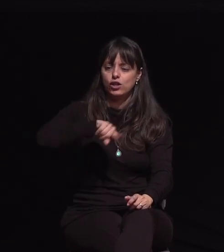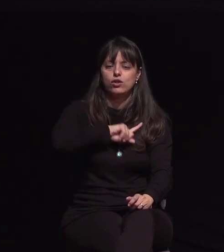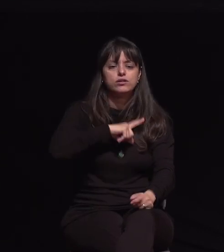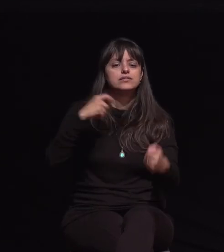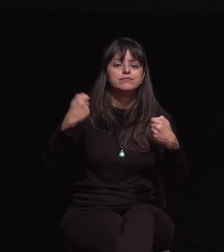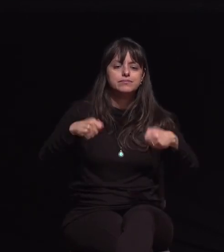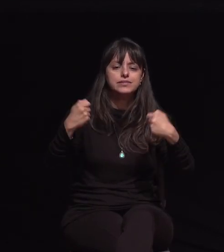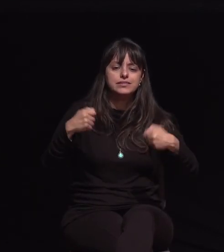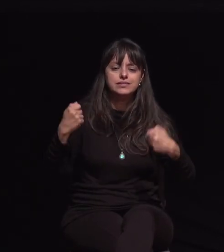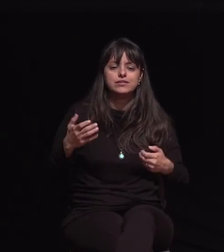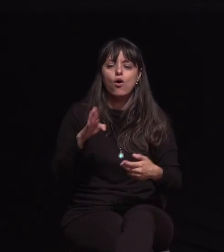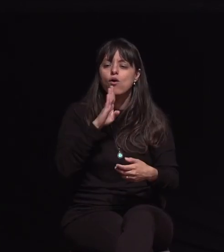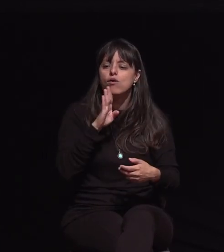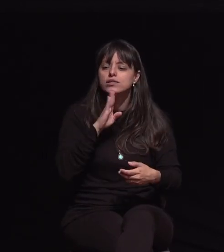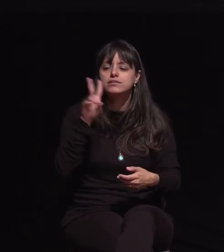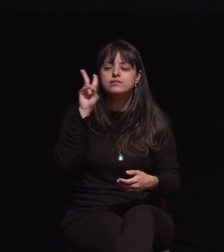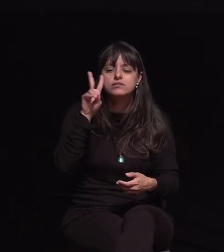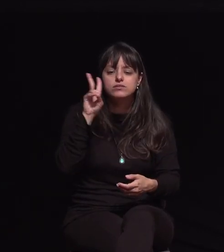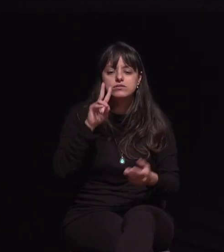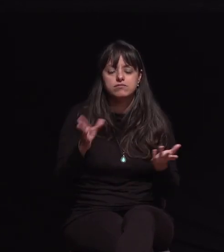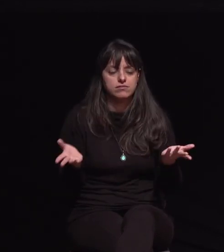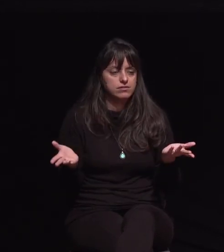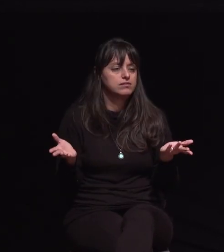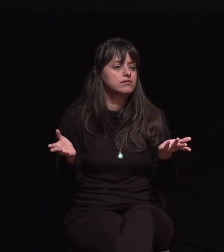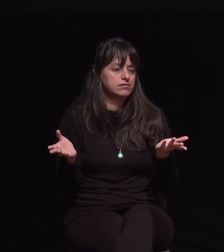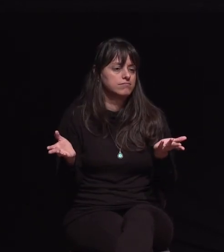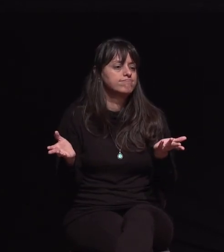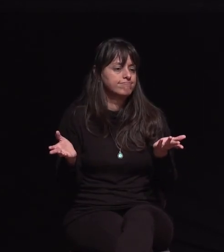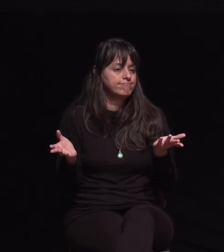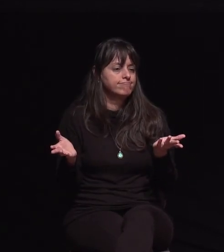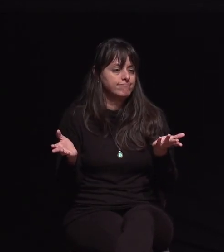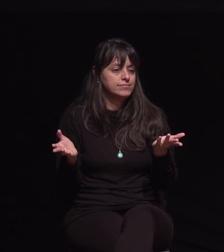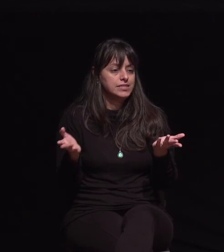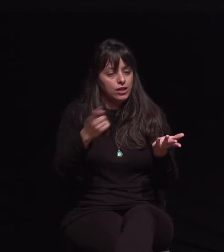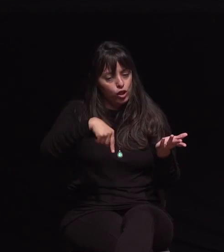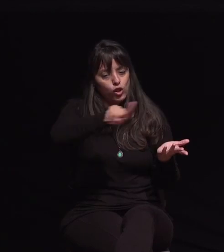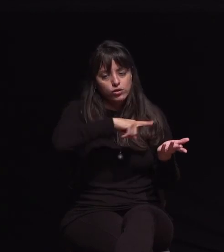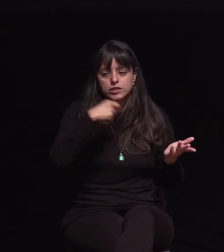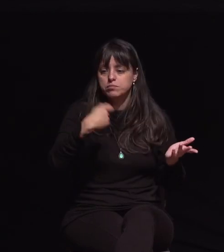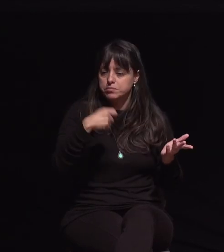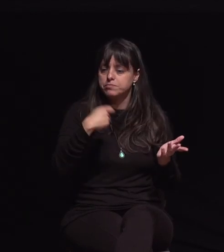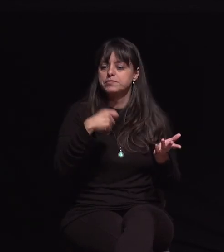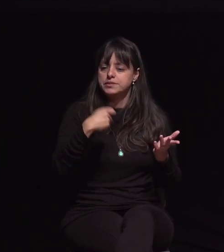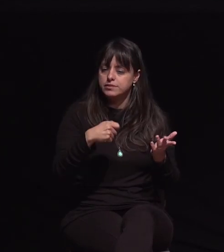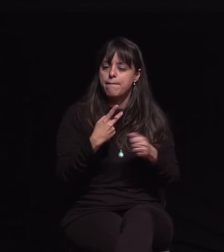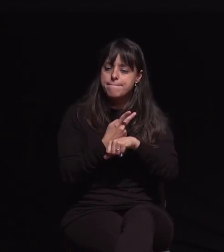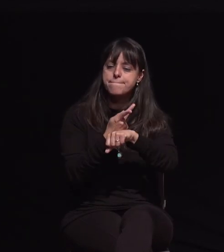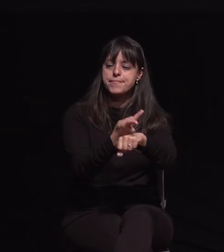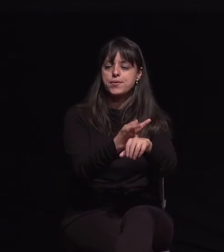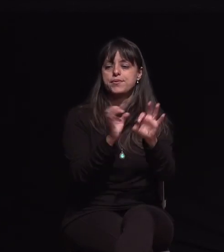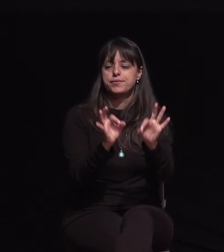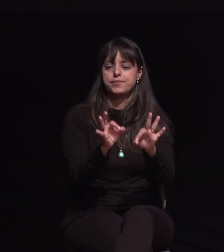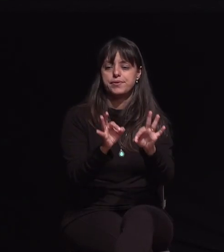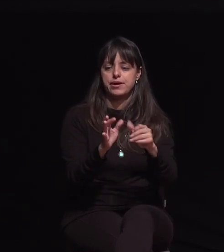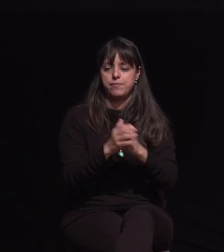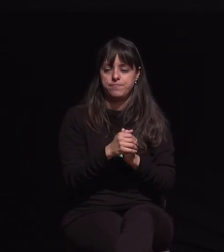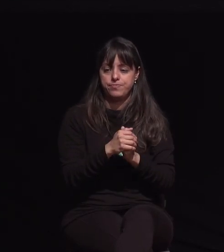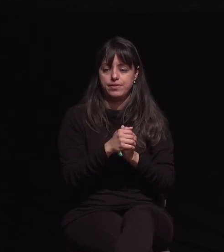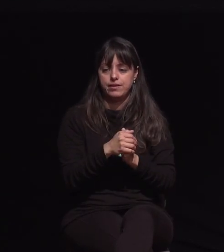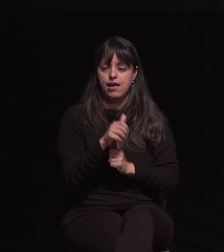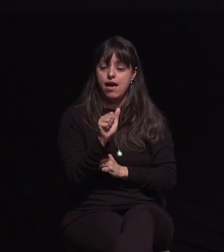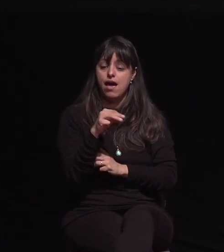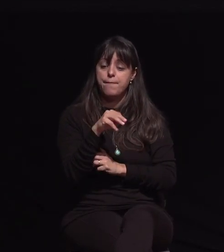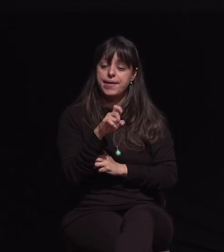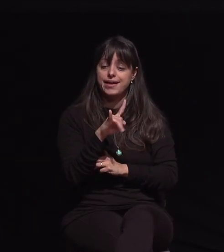cada uma dessas referências bibliográficas, sem saber o máximo que a gente puder. Eu acho que o convite da Melinha é